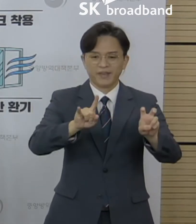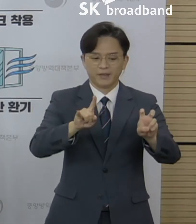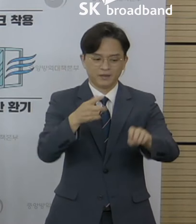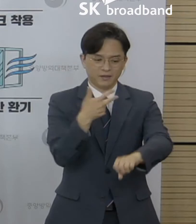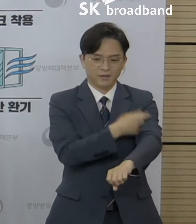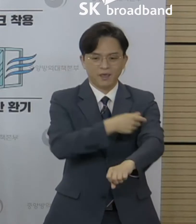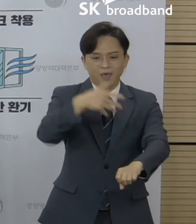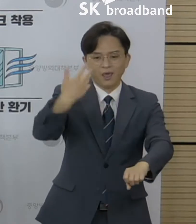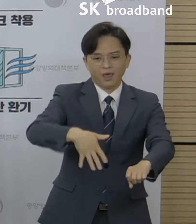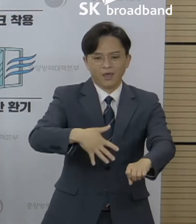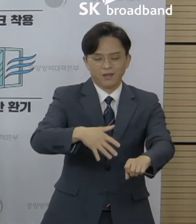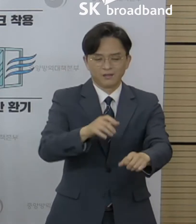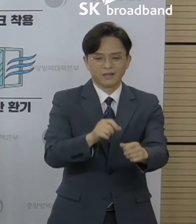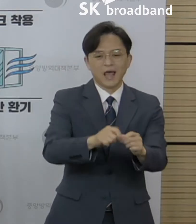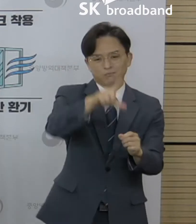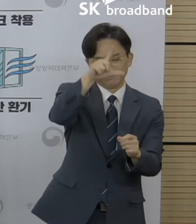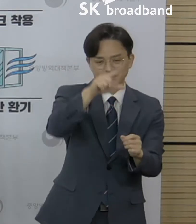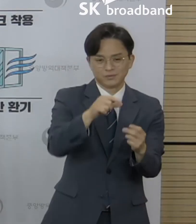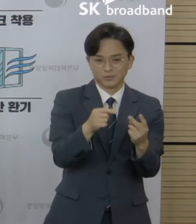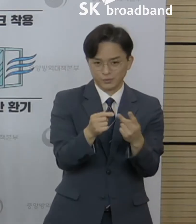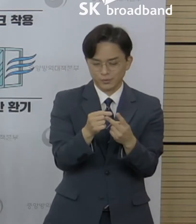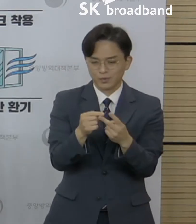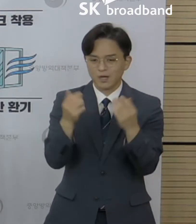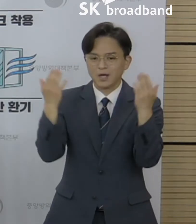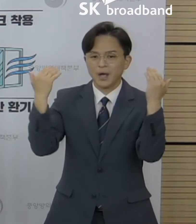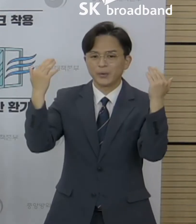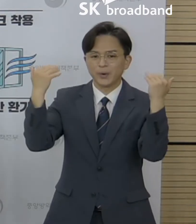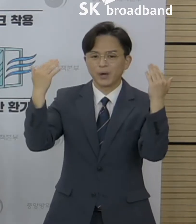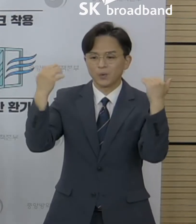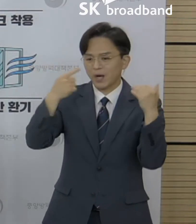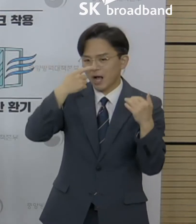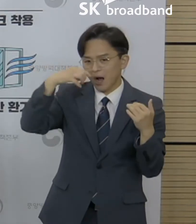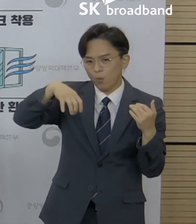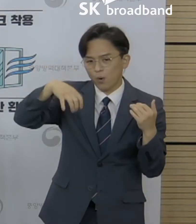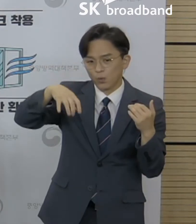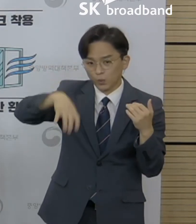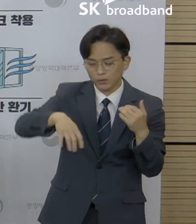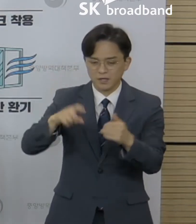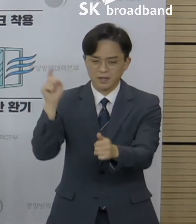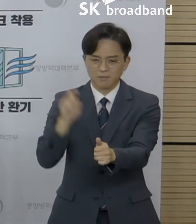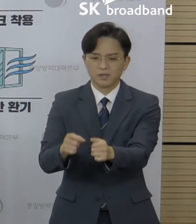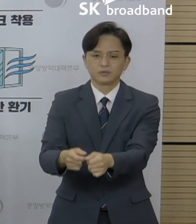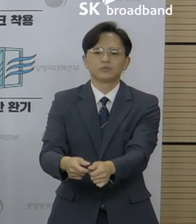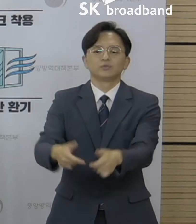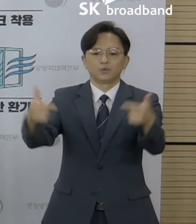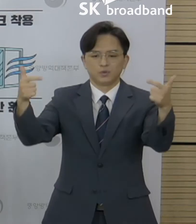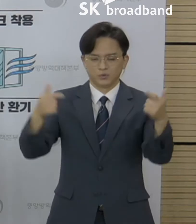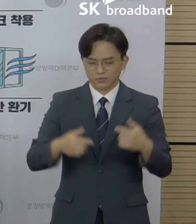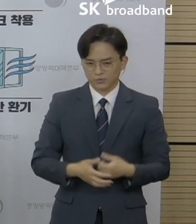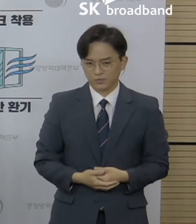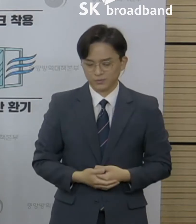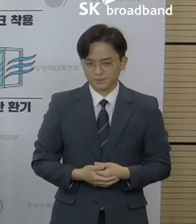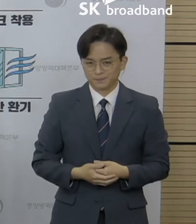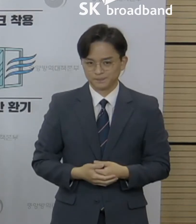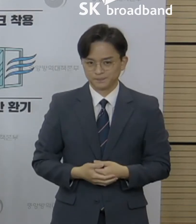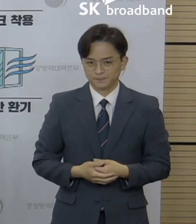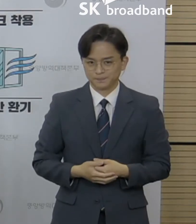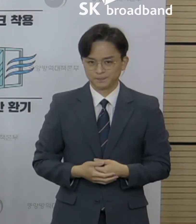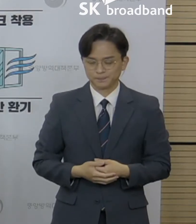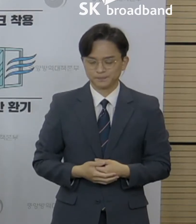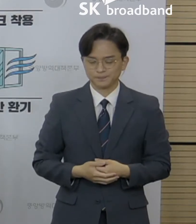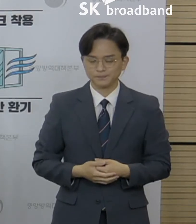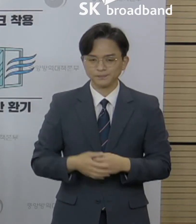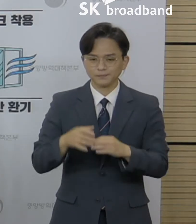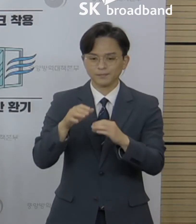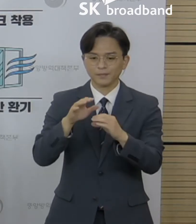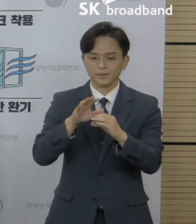이들이 주로 활동하는 교육 환경을 중심으로 급증하고 있는 상황입니다. 지금은 백신